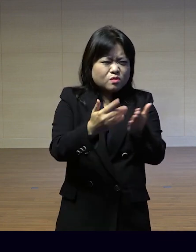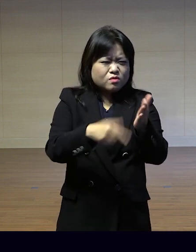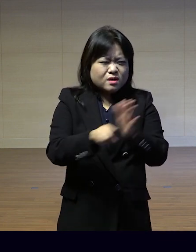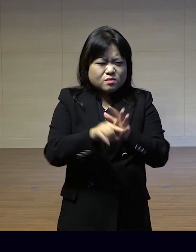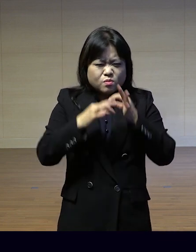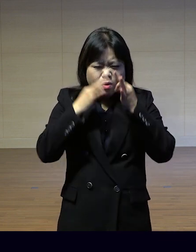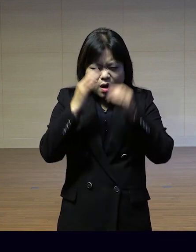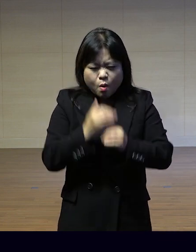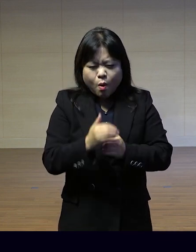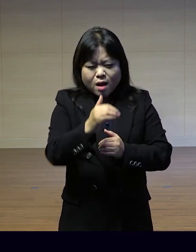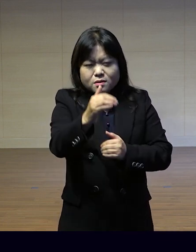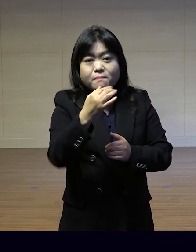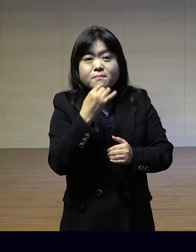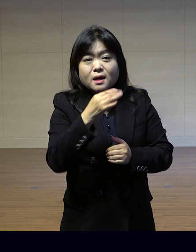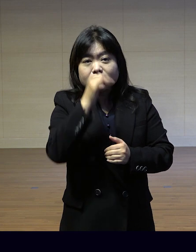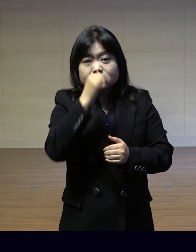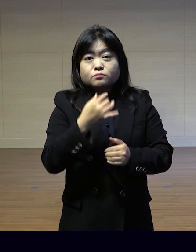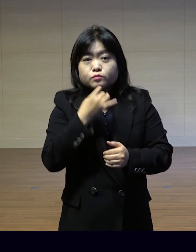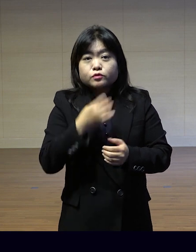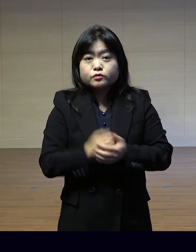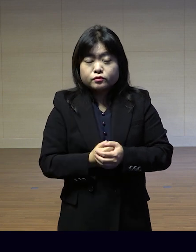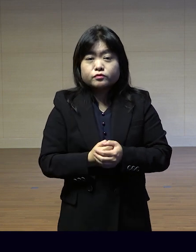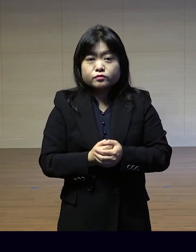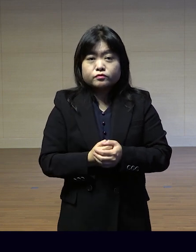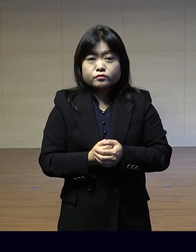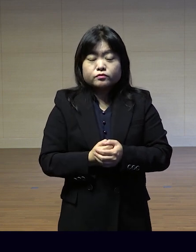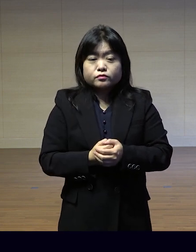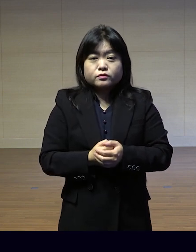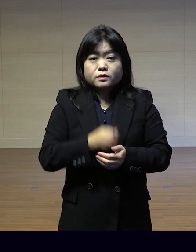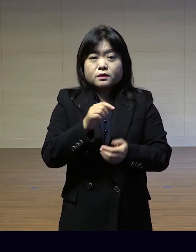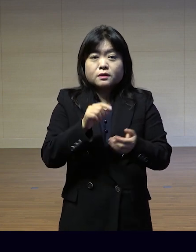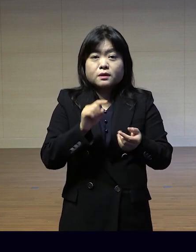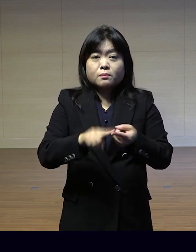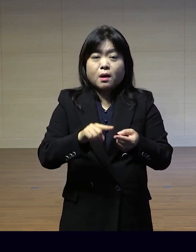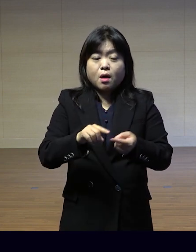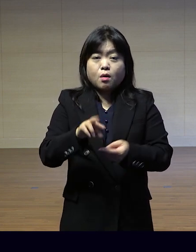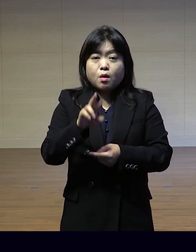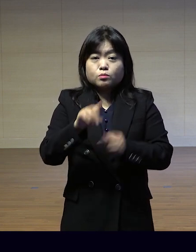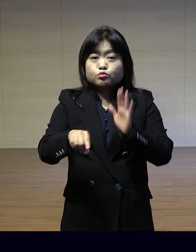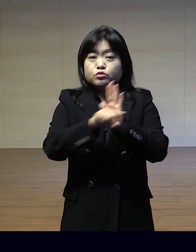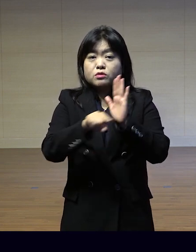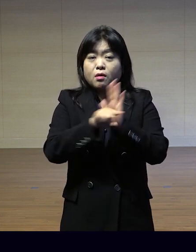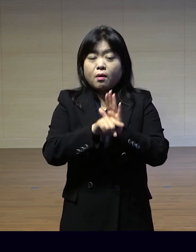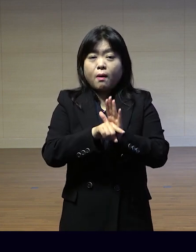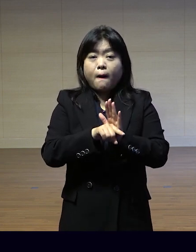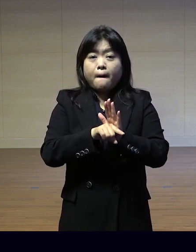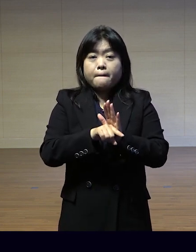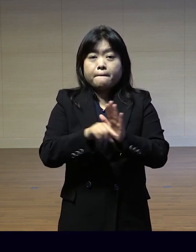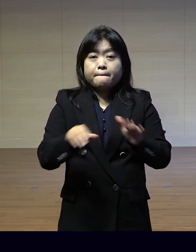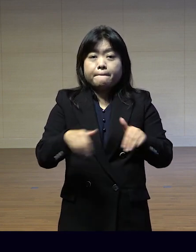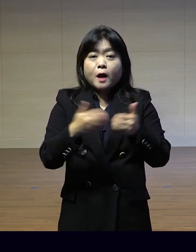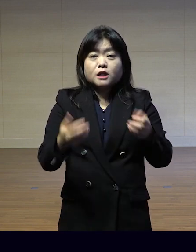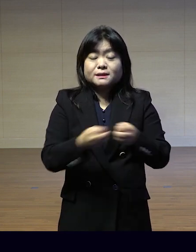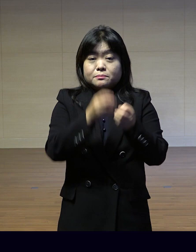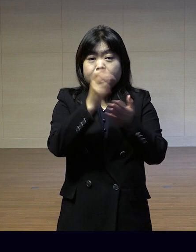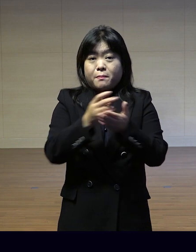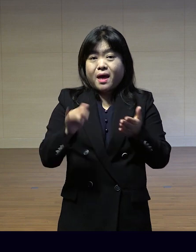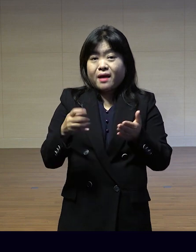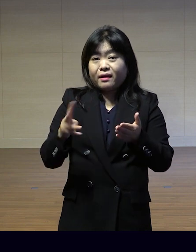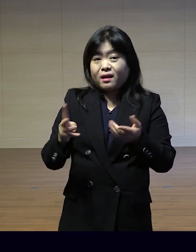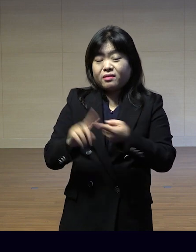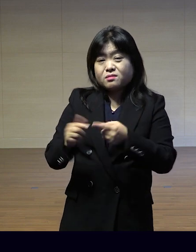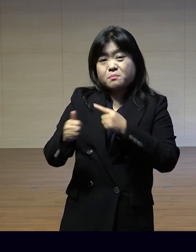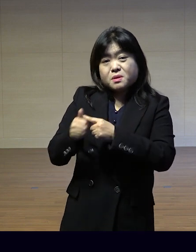있을 뿐이죠. 마찬가지로 테오도어 아도르노의 부정변증법은 뭐냐면은 해겔을 비판하면서